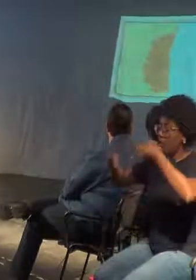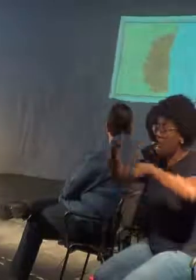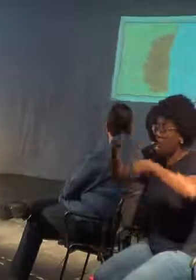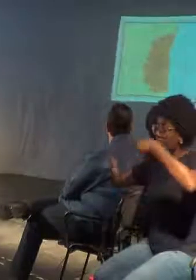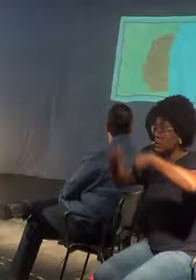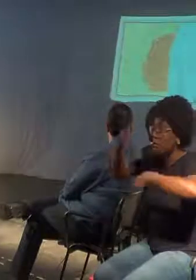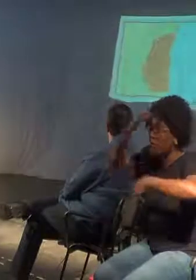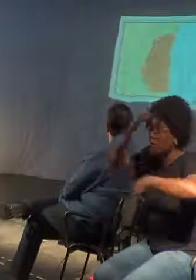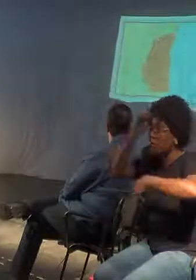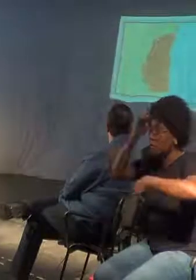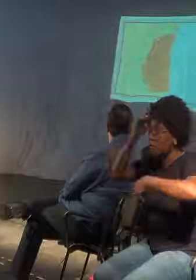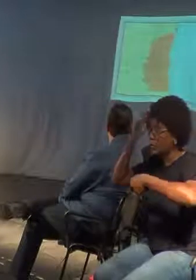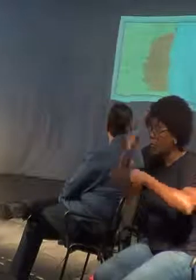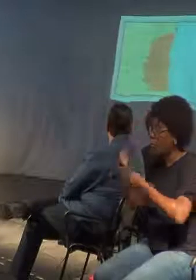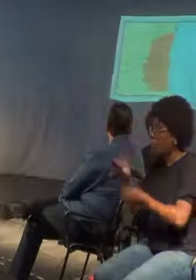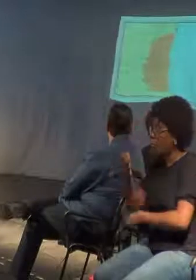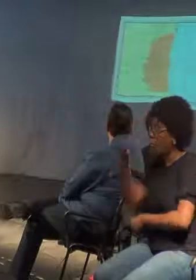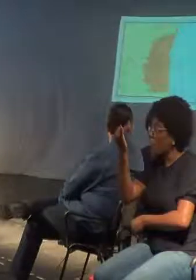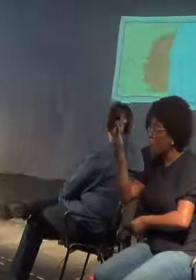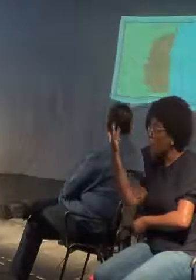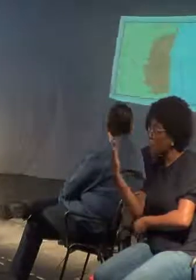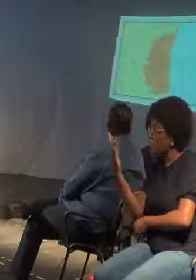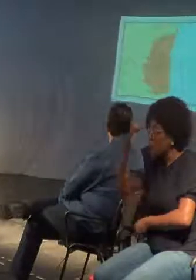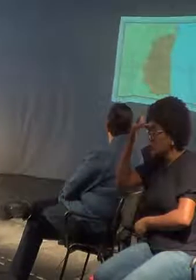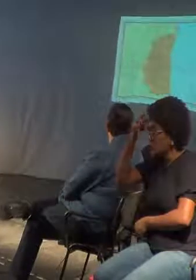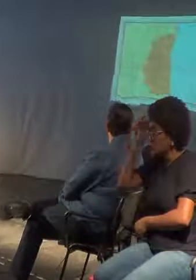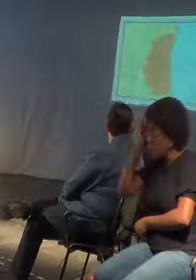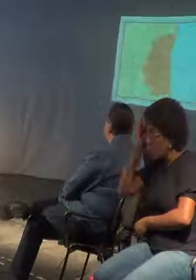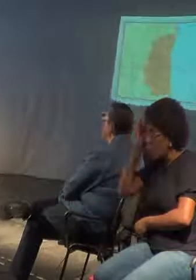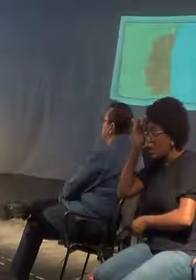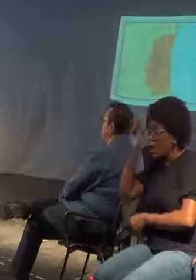município com o cálculo da